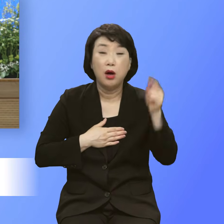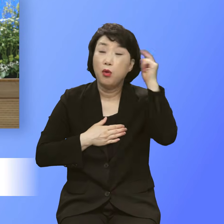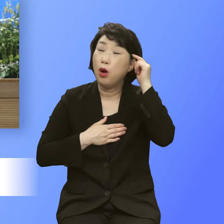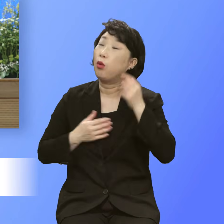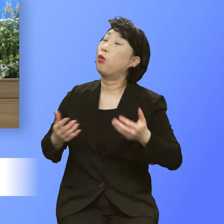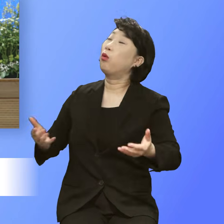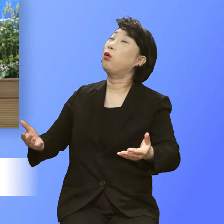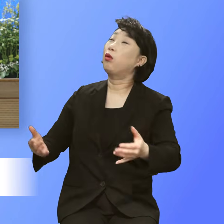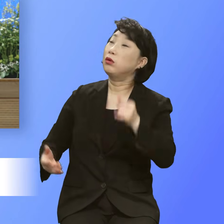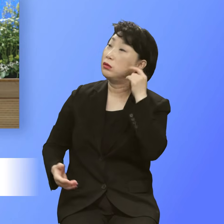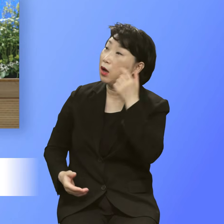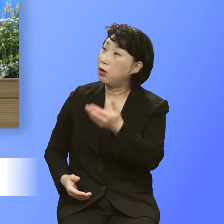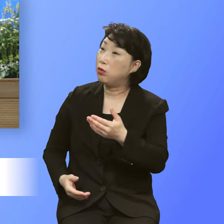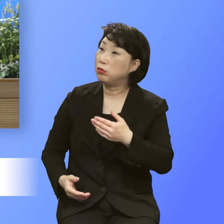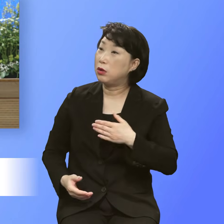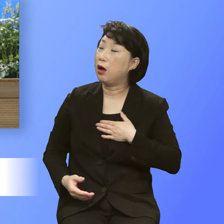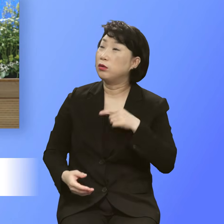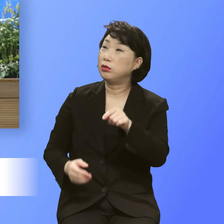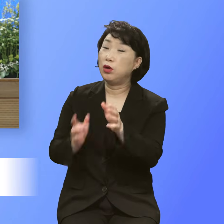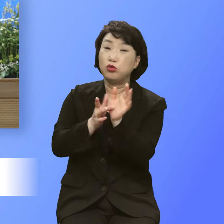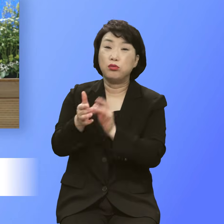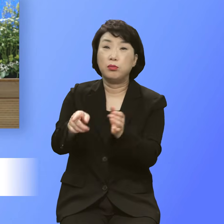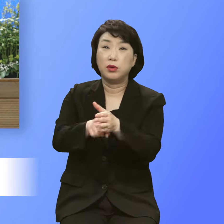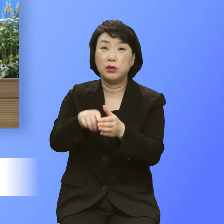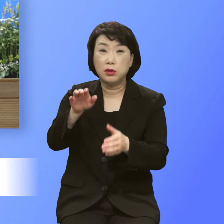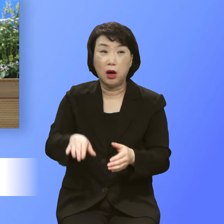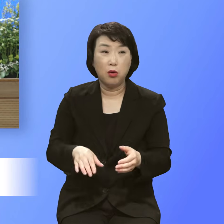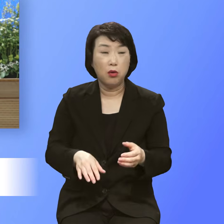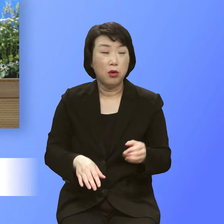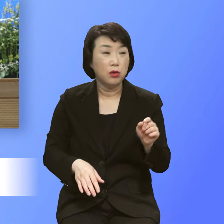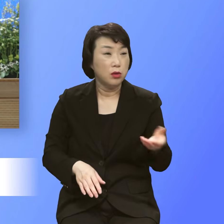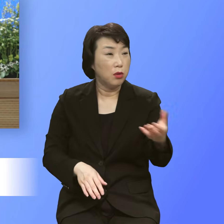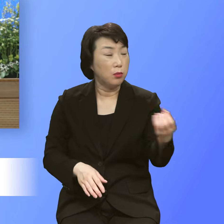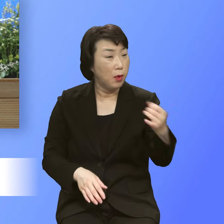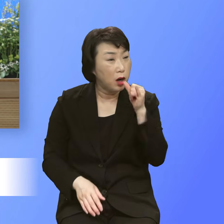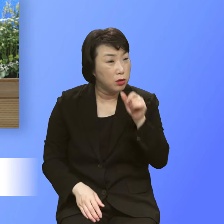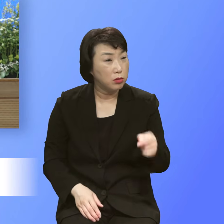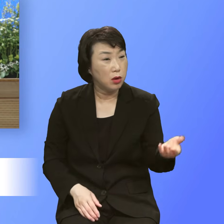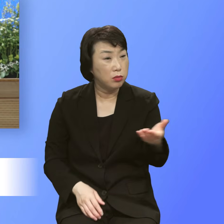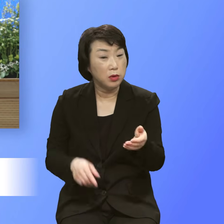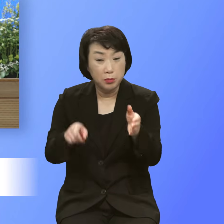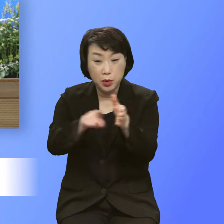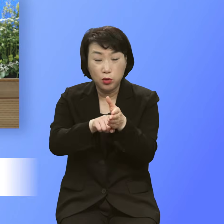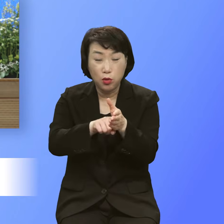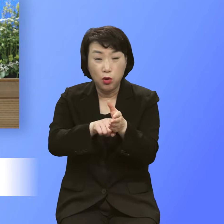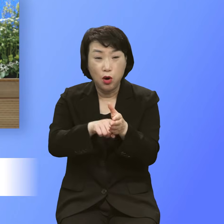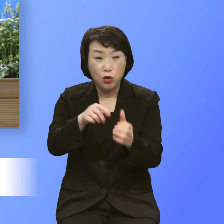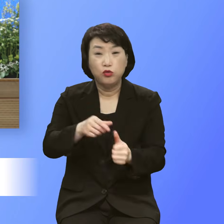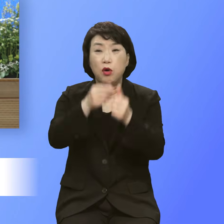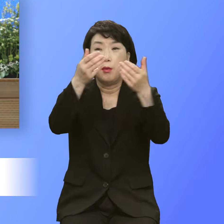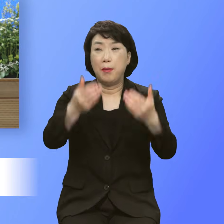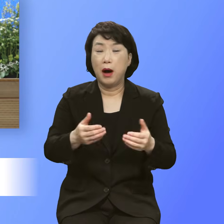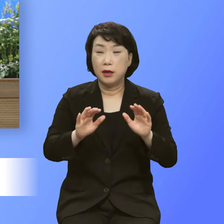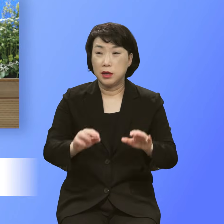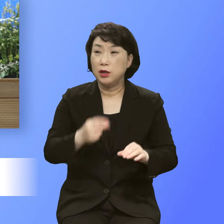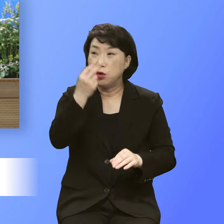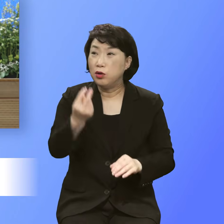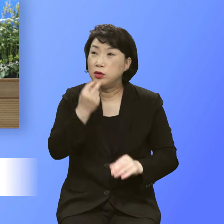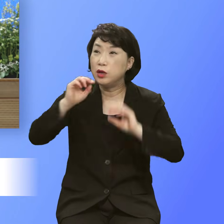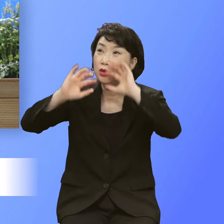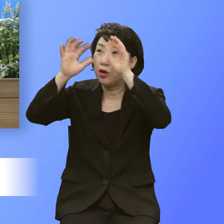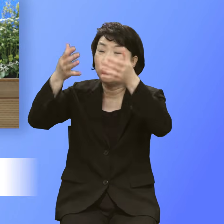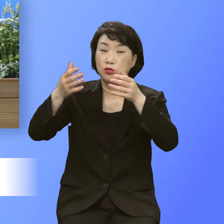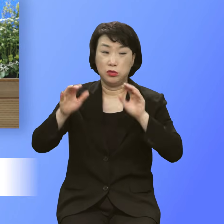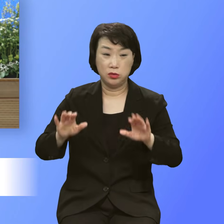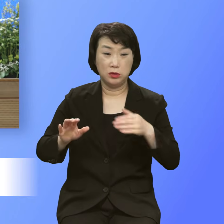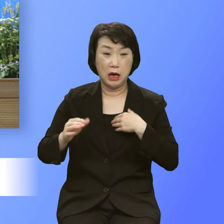어쩌란 말이냐? 나는 그를 믿어. 그러냐? 믿고 나는 구원받아서 영생과